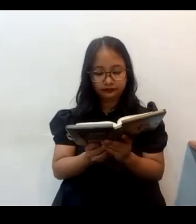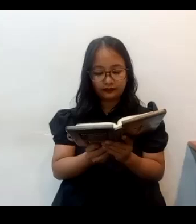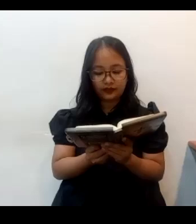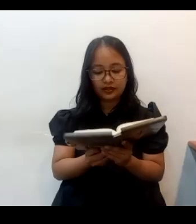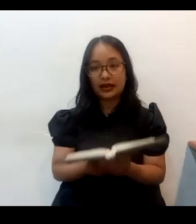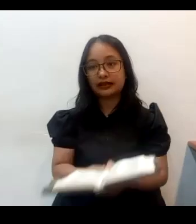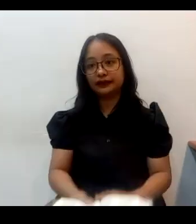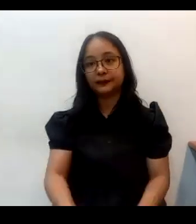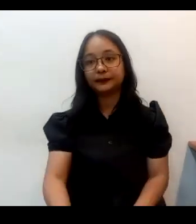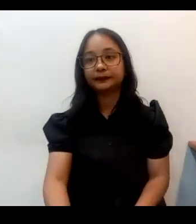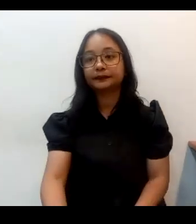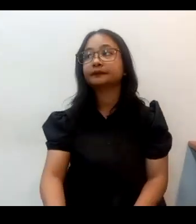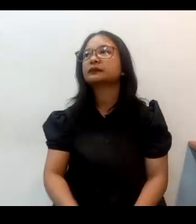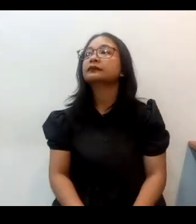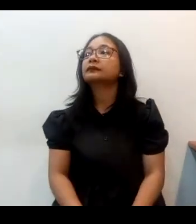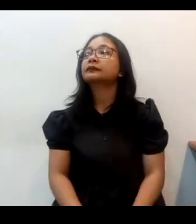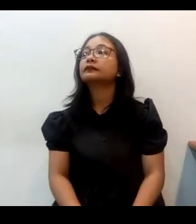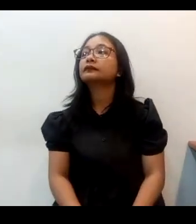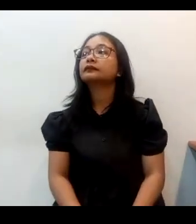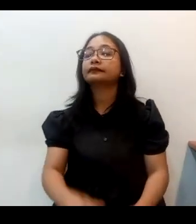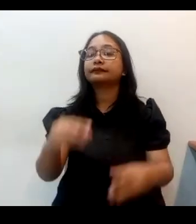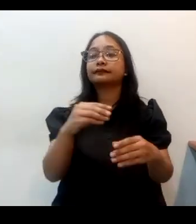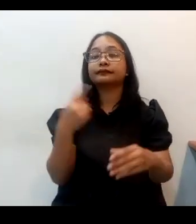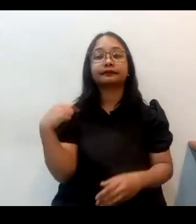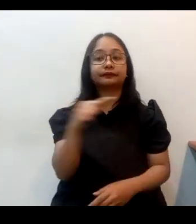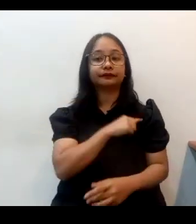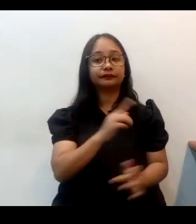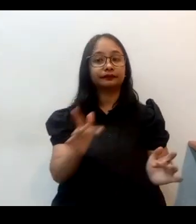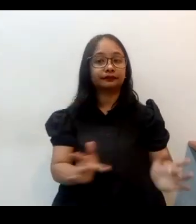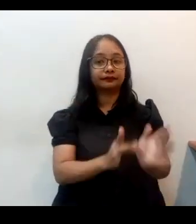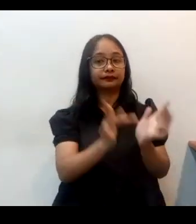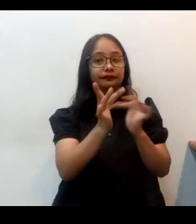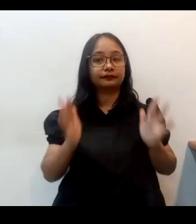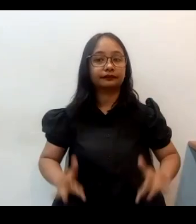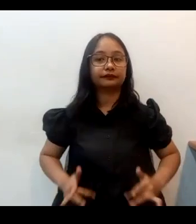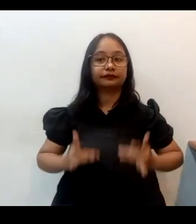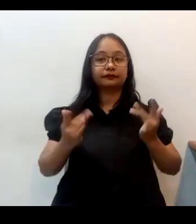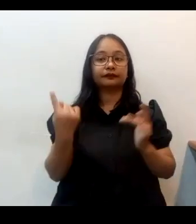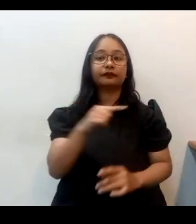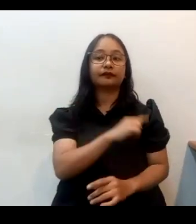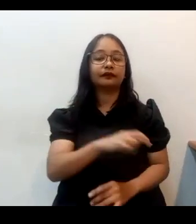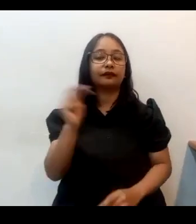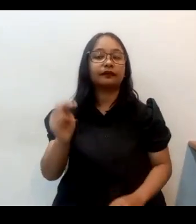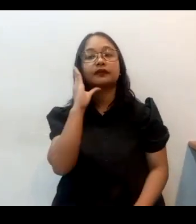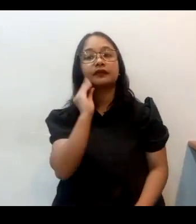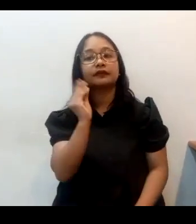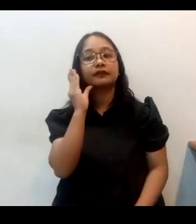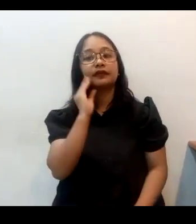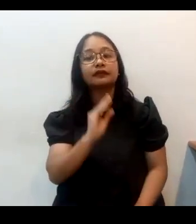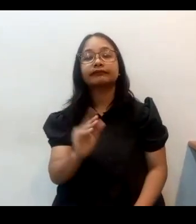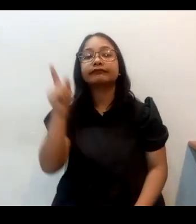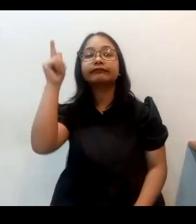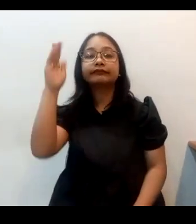kaysa pulot sa bibig ko. In our Christian life, we should really experience how sweet the Word of God is. Kaya sa ating